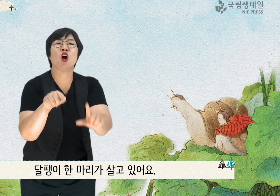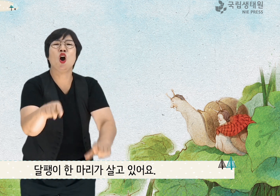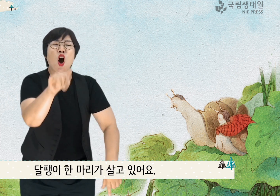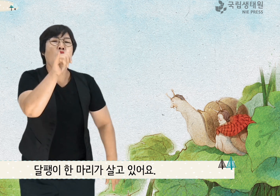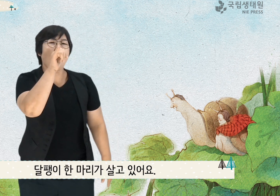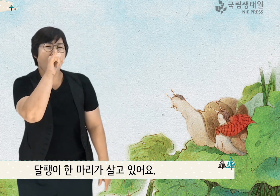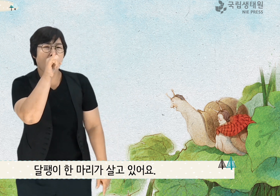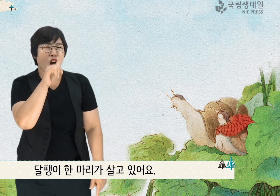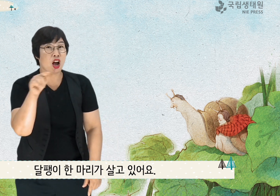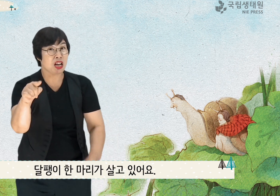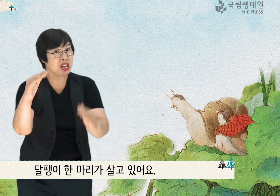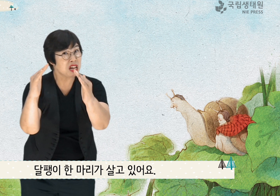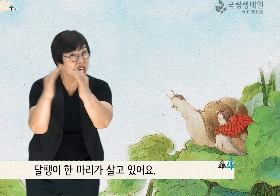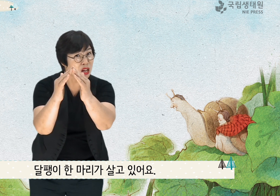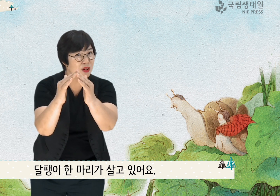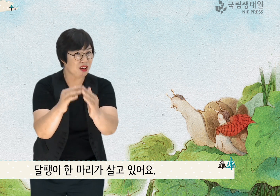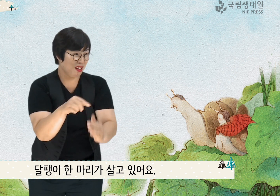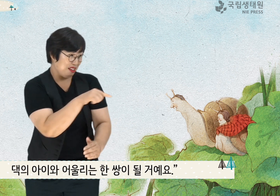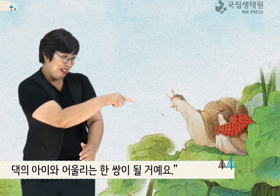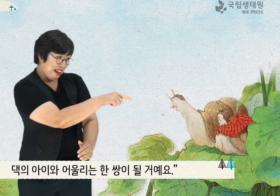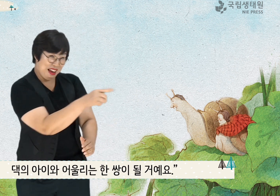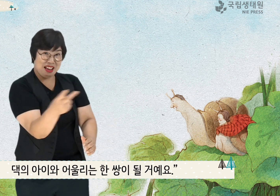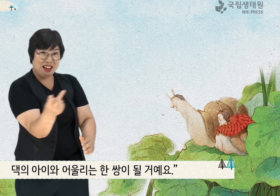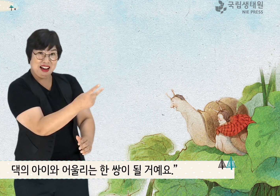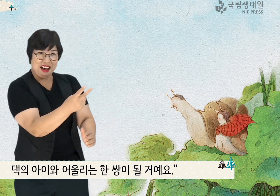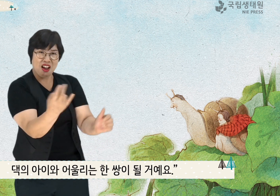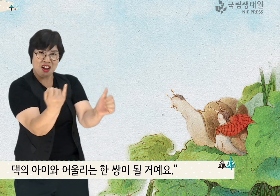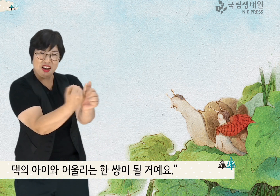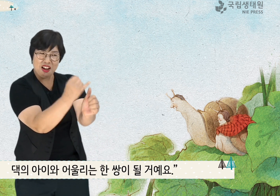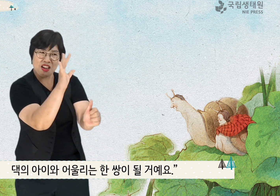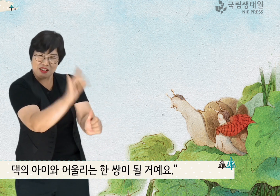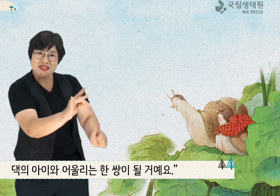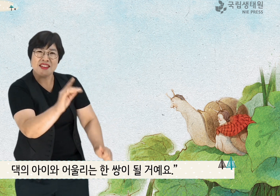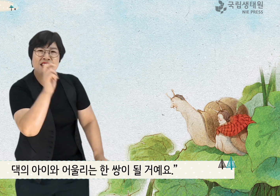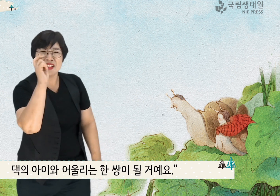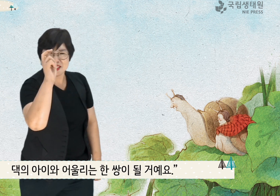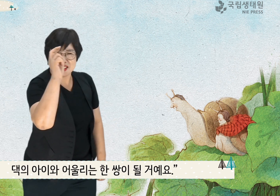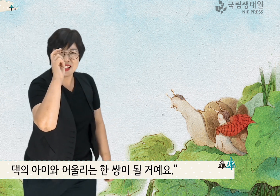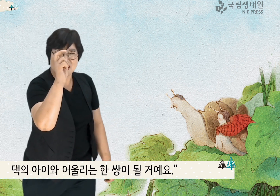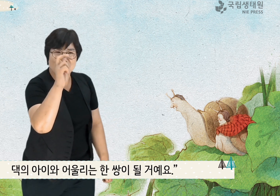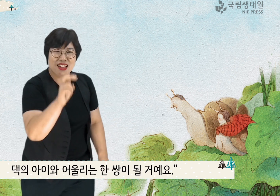달팽이 한 마리가 살고 있어요. 대개